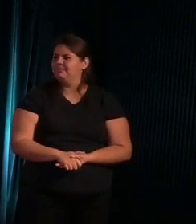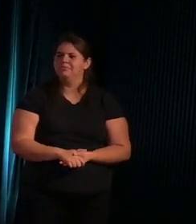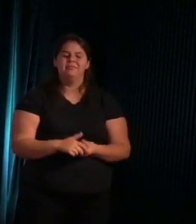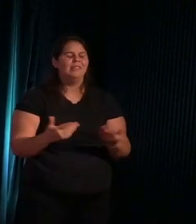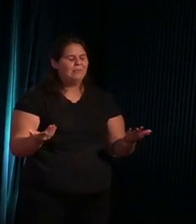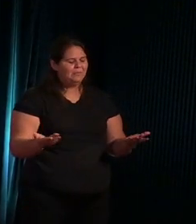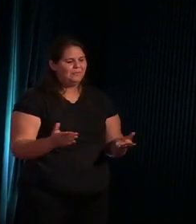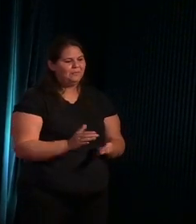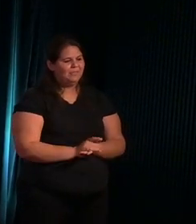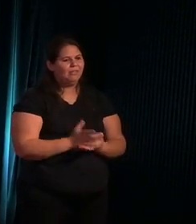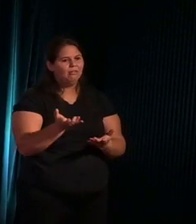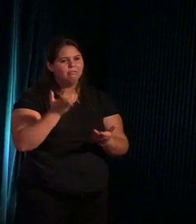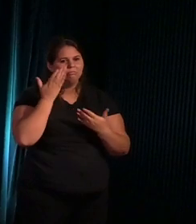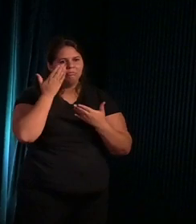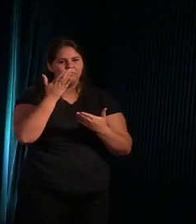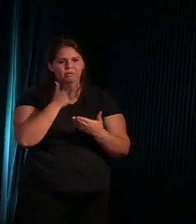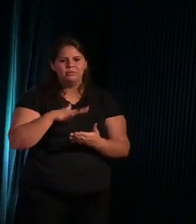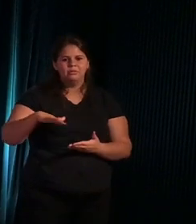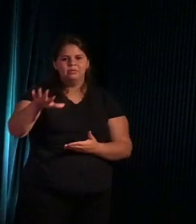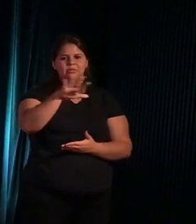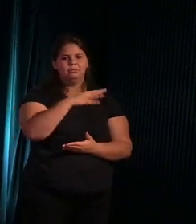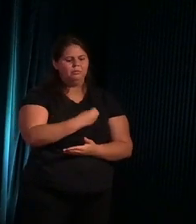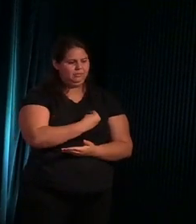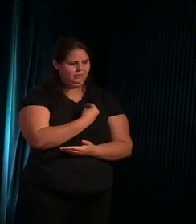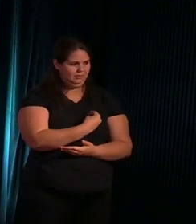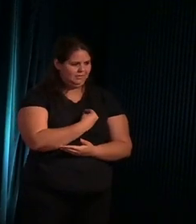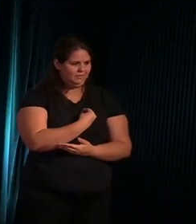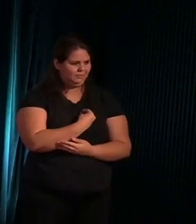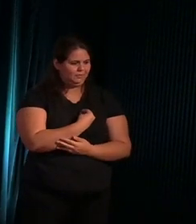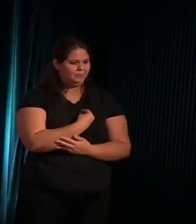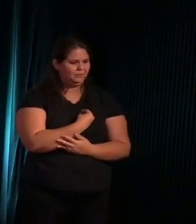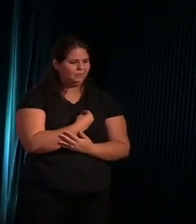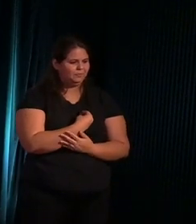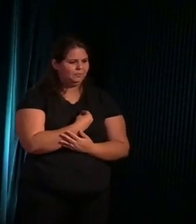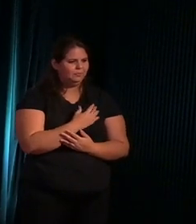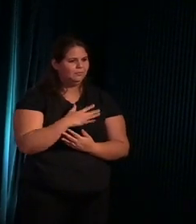Bom, quero muito agradecer a presença de todos vocês,